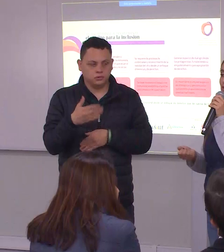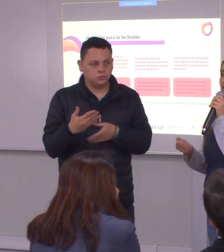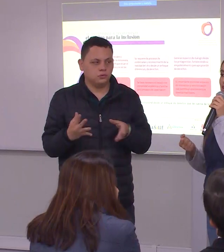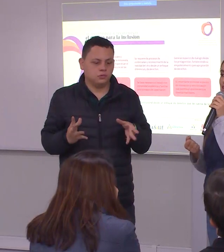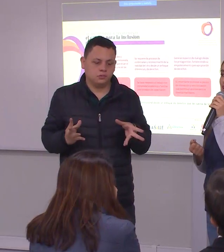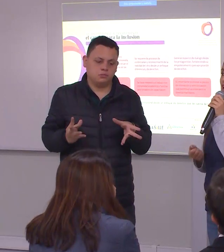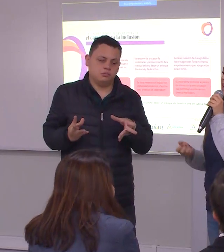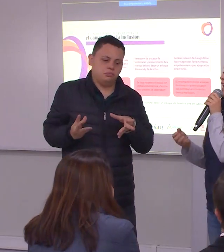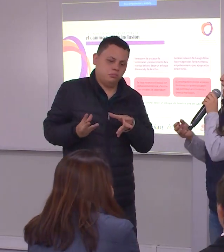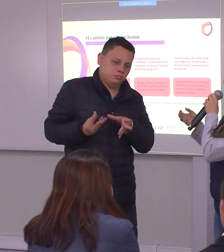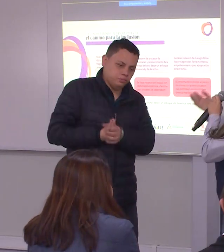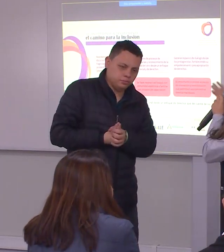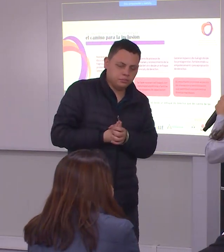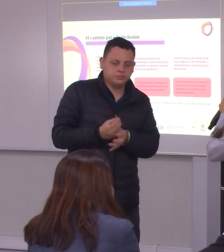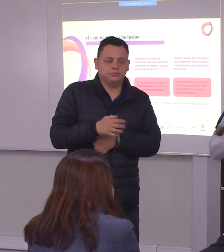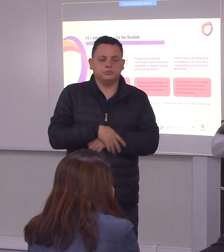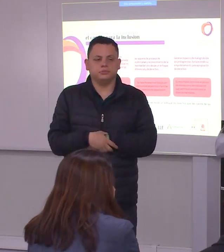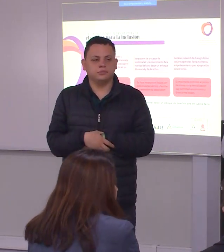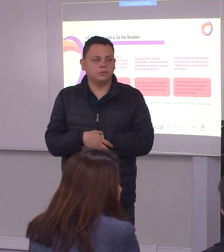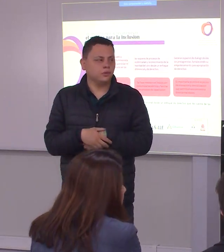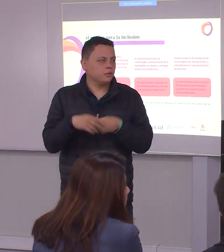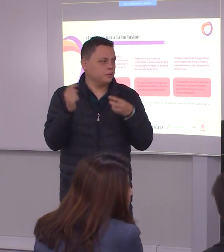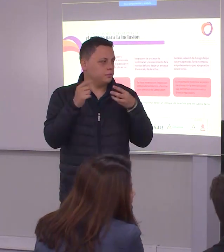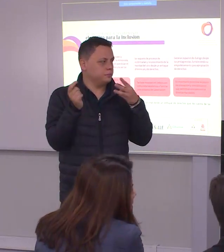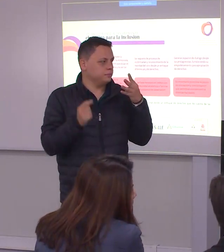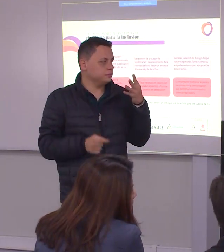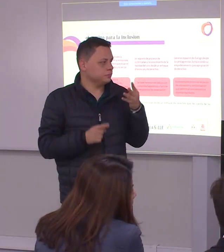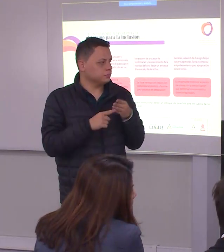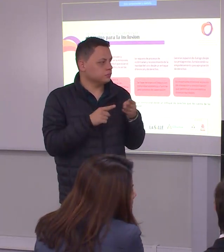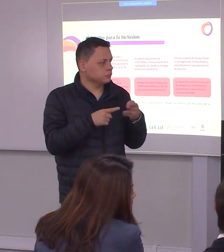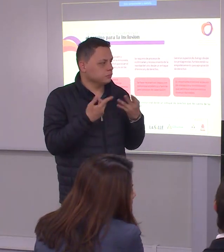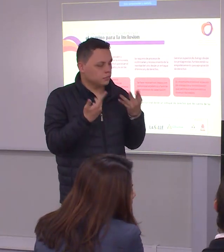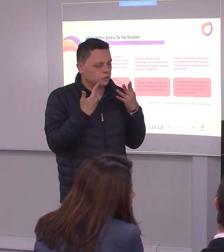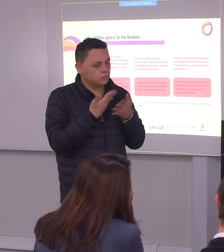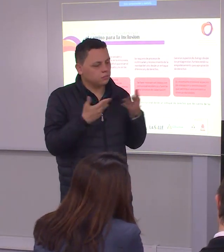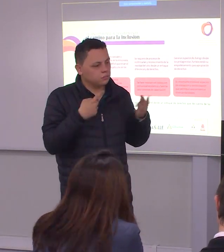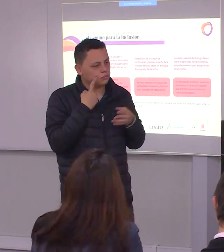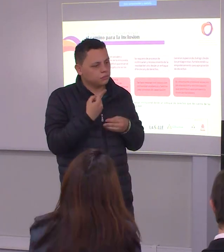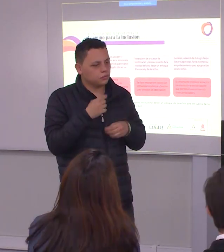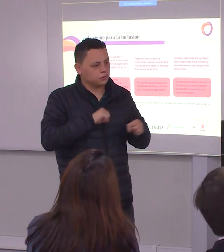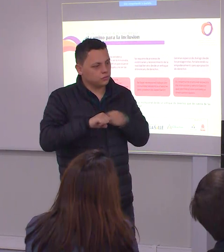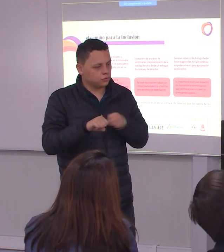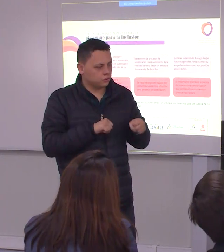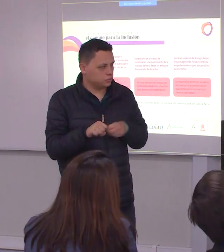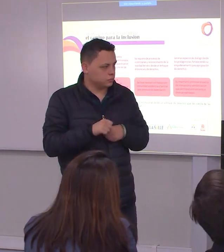entonces aquí hay como unas enseñanzas de este primer ejercicio entonces